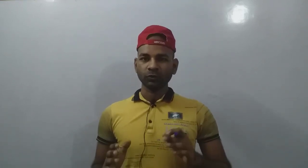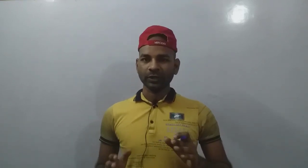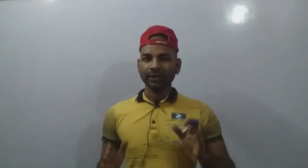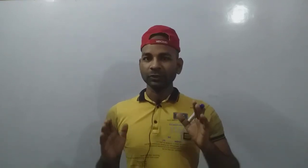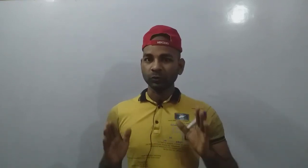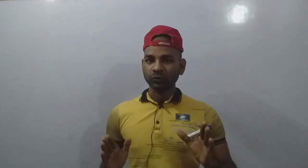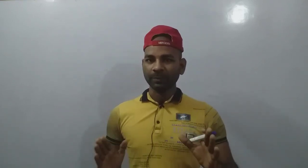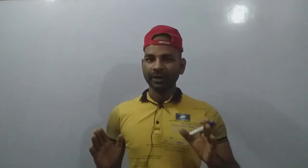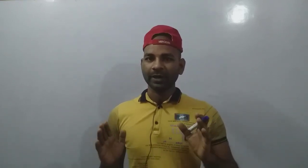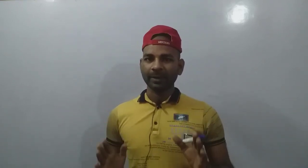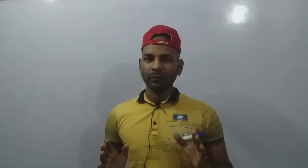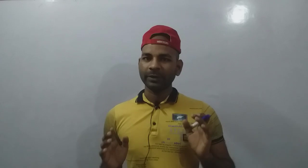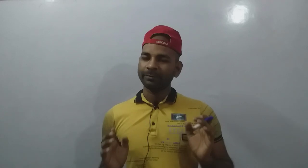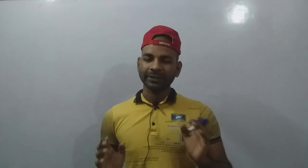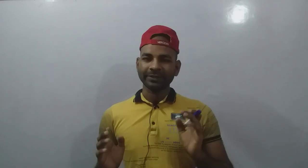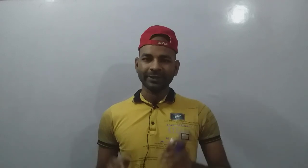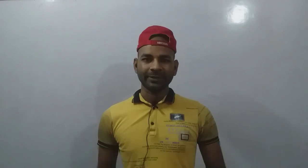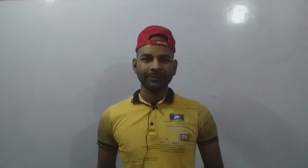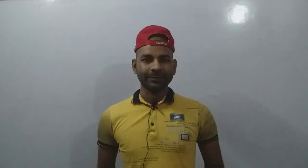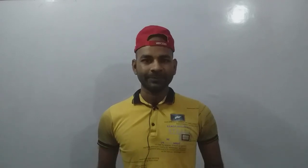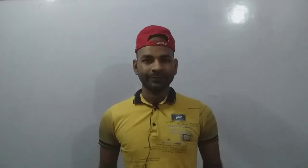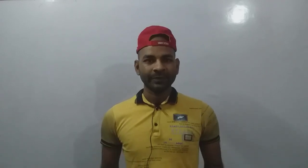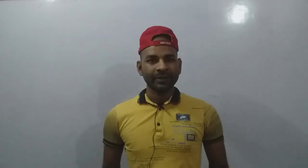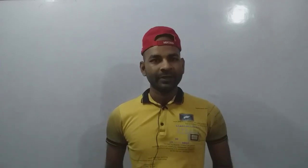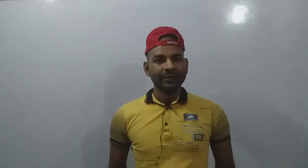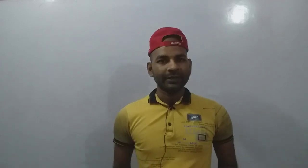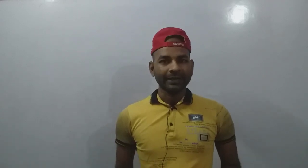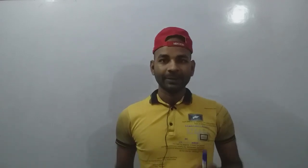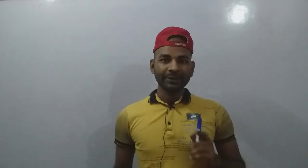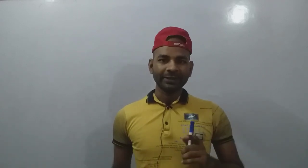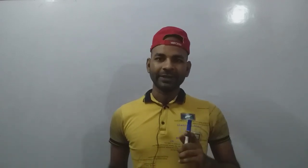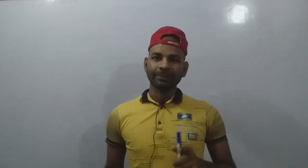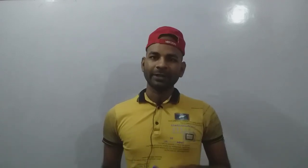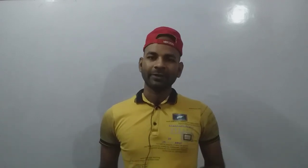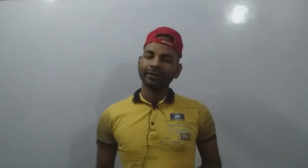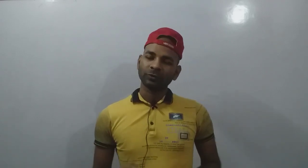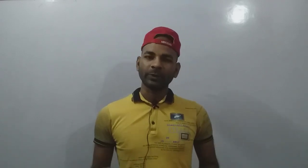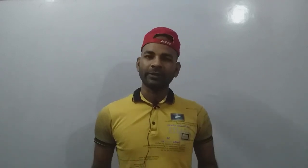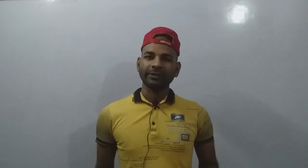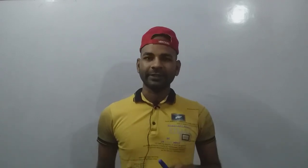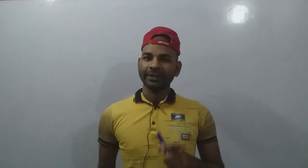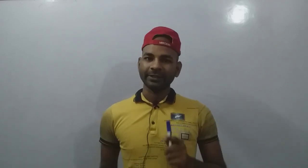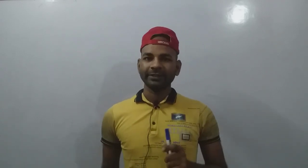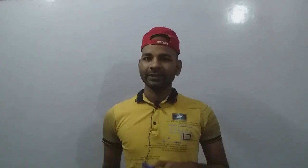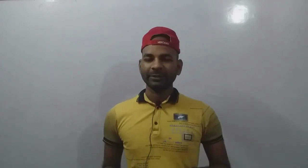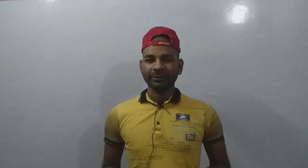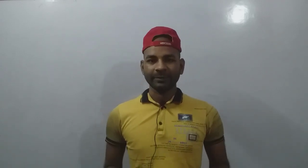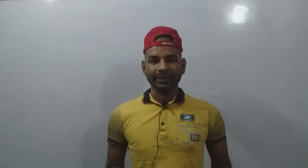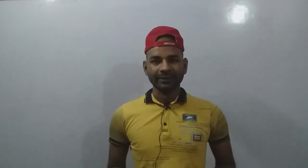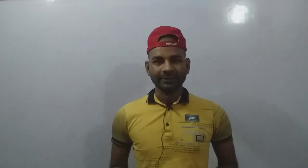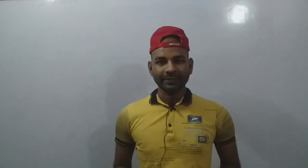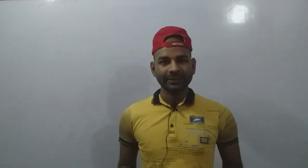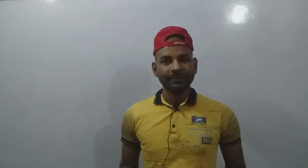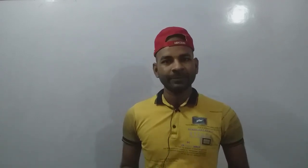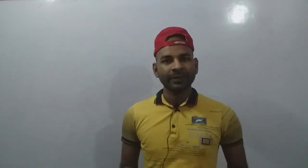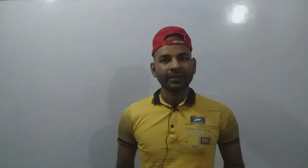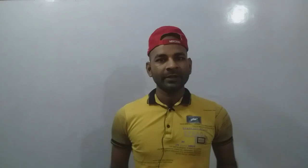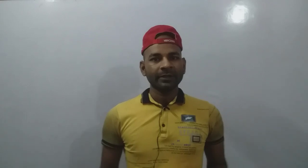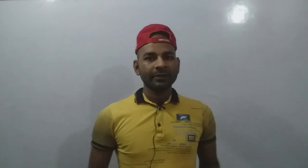उसका दूसरा भाग आपको मैं बताने जा रहा हूँ। अगर आपने नहीं देखा पहला वाला तो पहला वाला देख के आइए, तभी समझ में आएगा। ठीक,